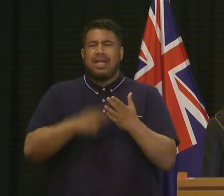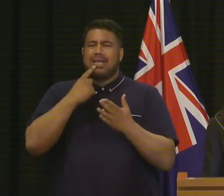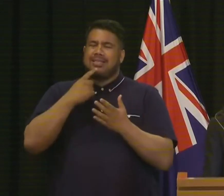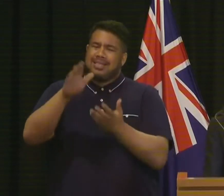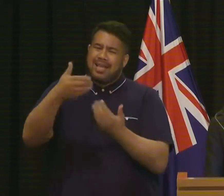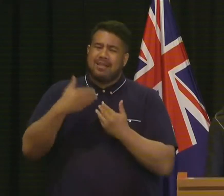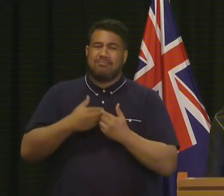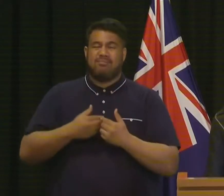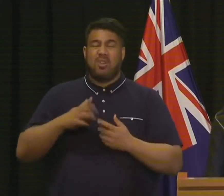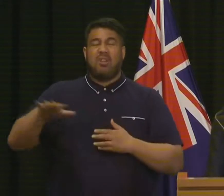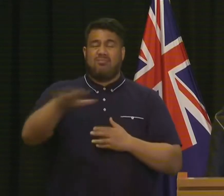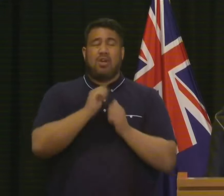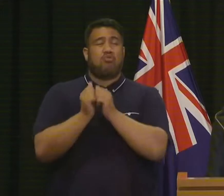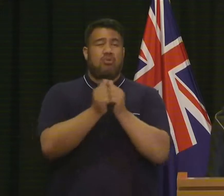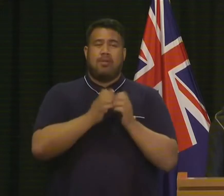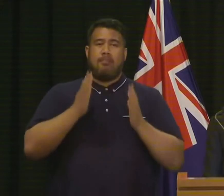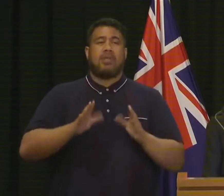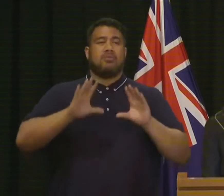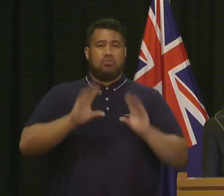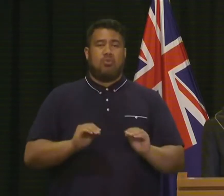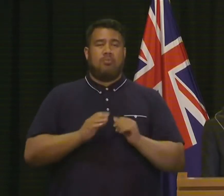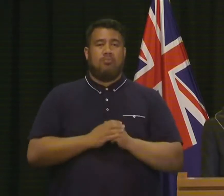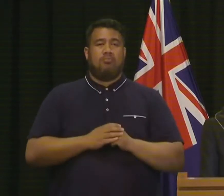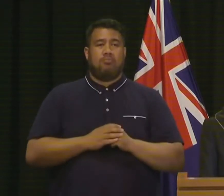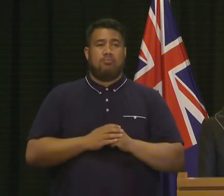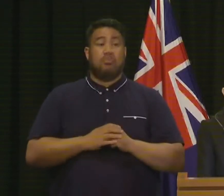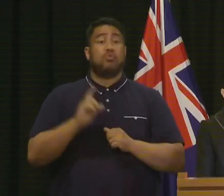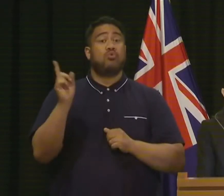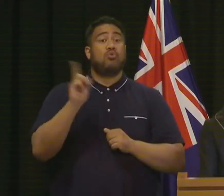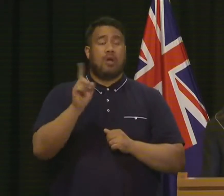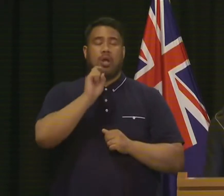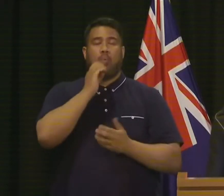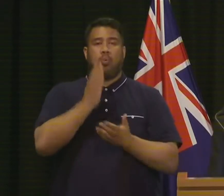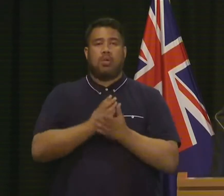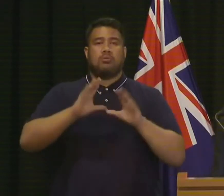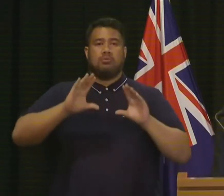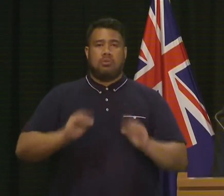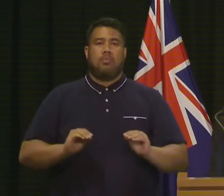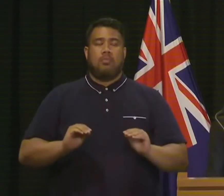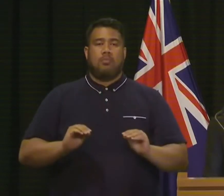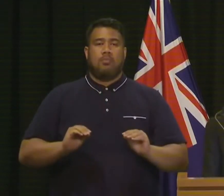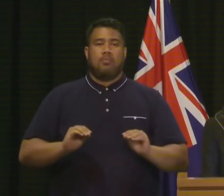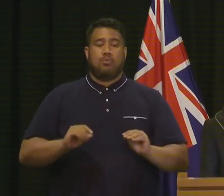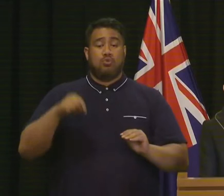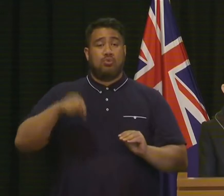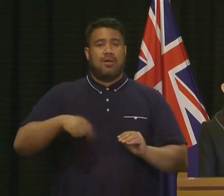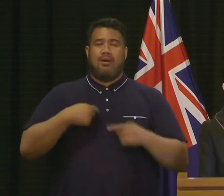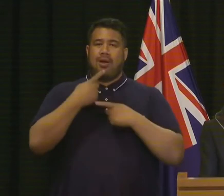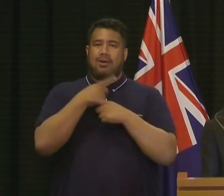उन्होंने न्यूज कॉन्फ्रेंस करते हुए किया कि फौजी तर्ज के खुदकार असले से मुकम्मल पाबंदी हो सी, शहरियों से खुदकार हथियार वापस लेते जा